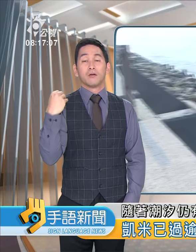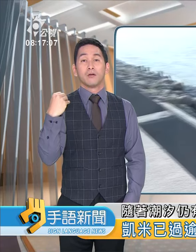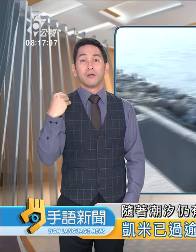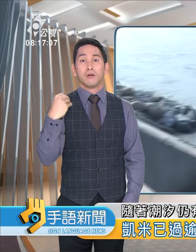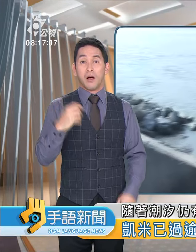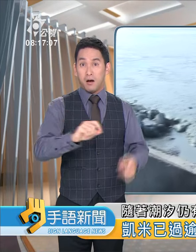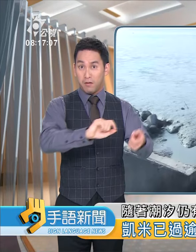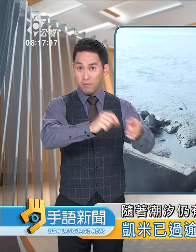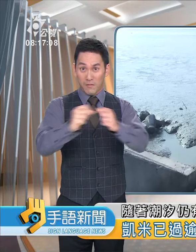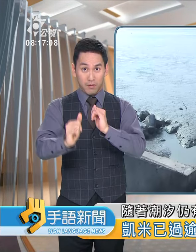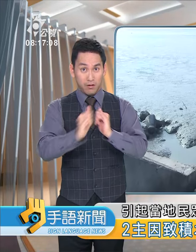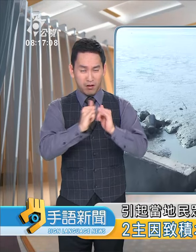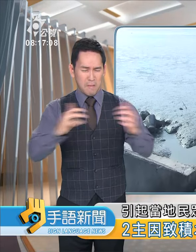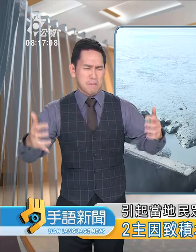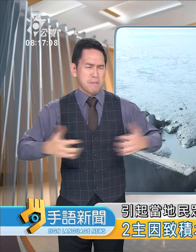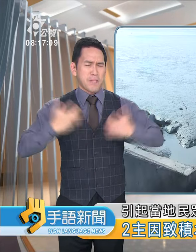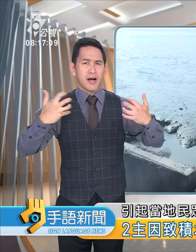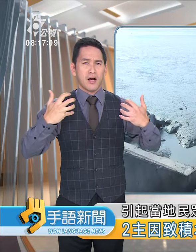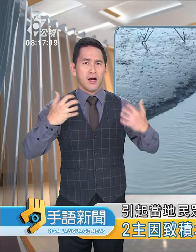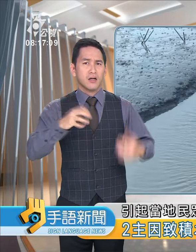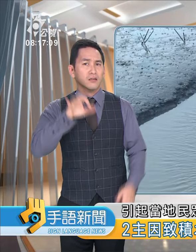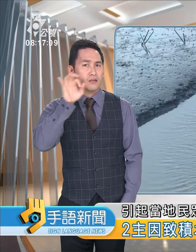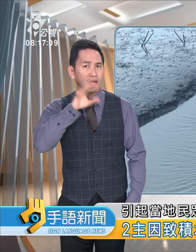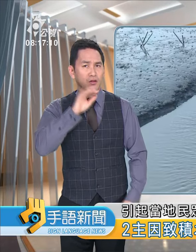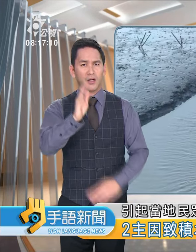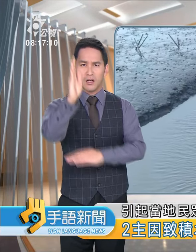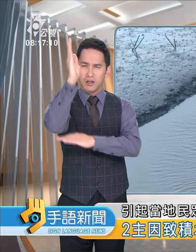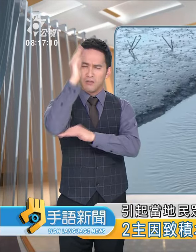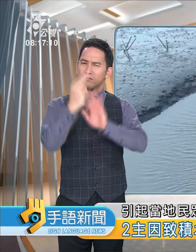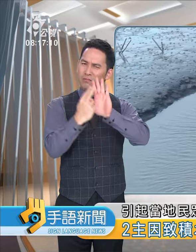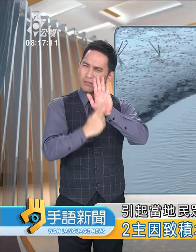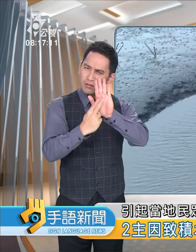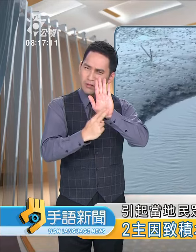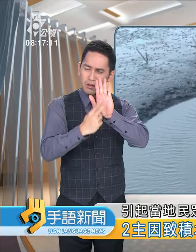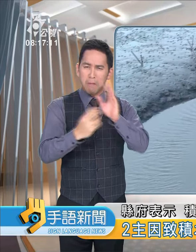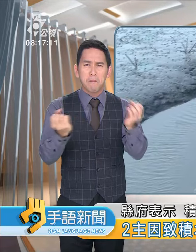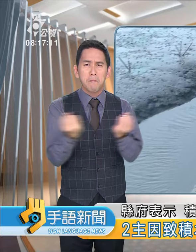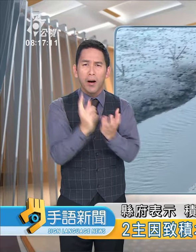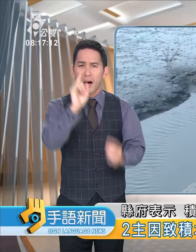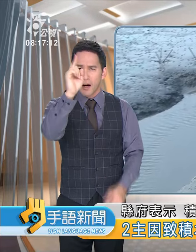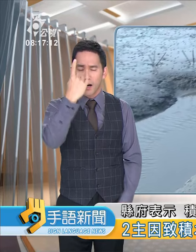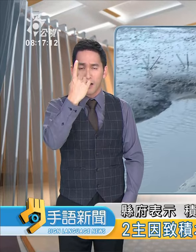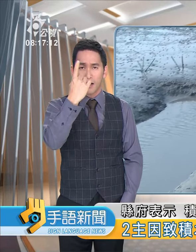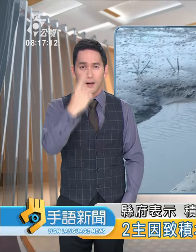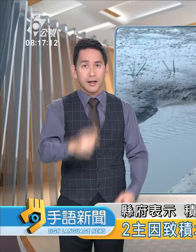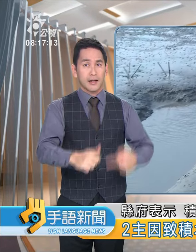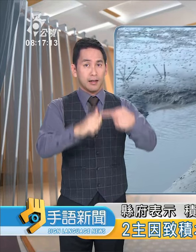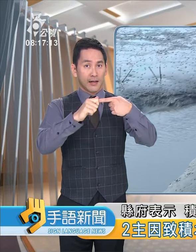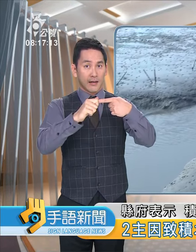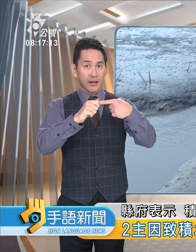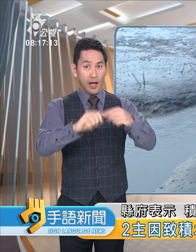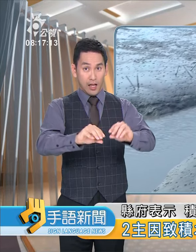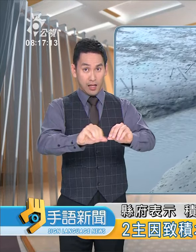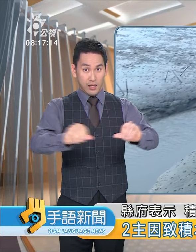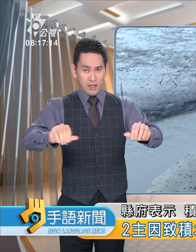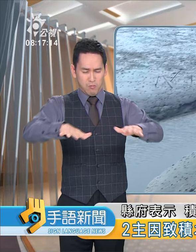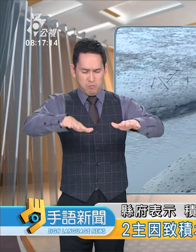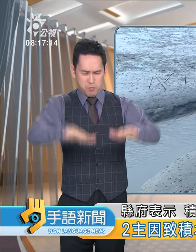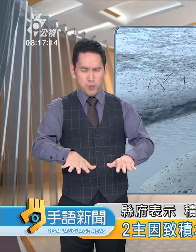况，引起当地民众不满。县府表示，积水不退主要是地层下